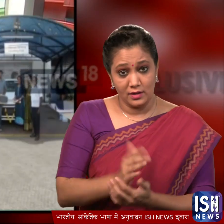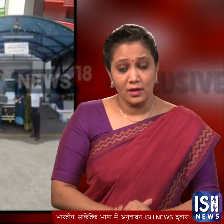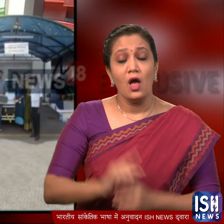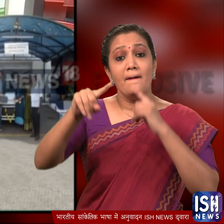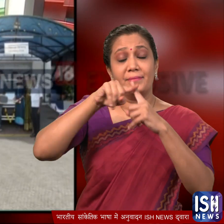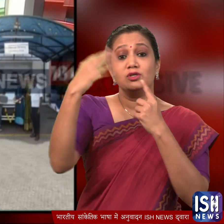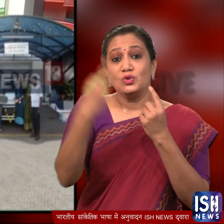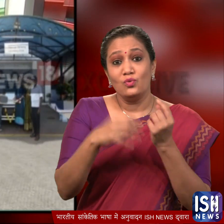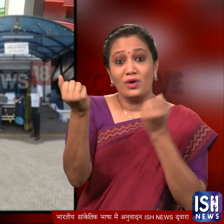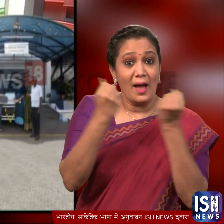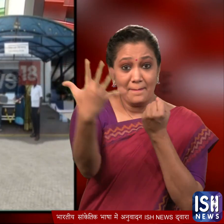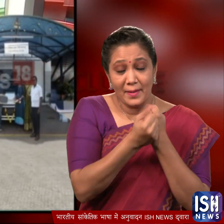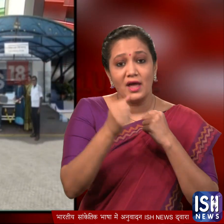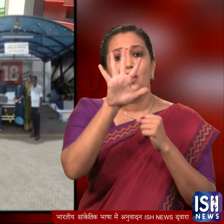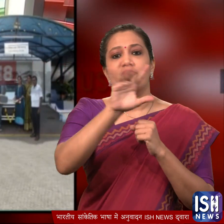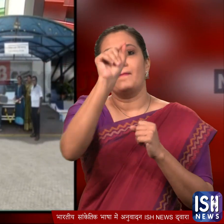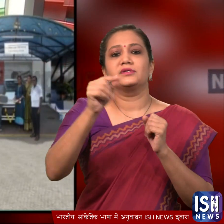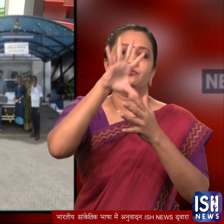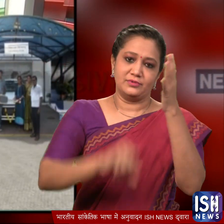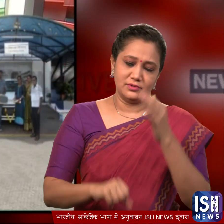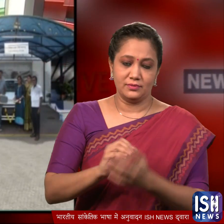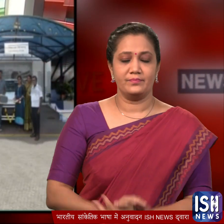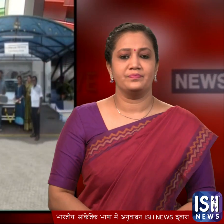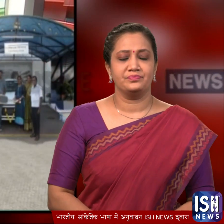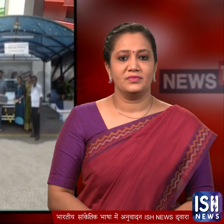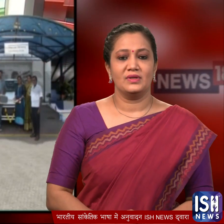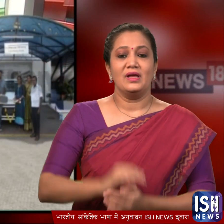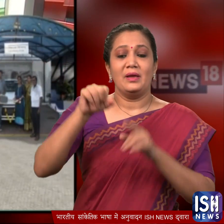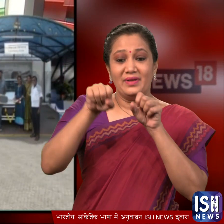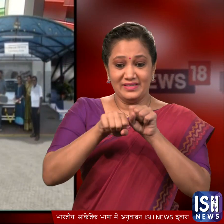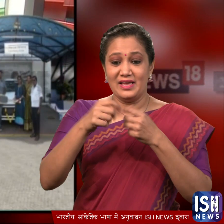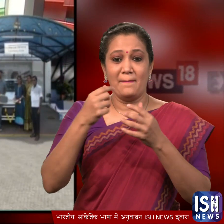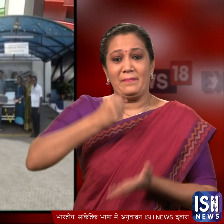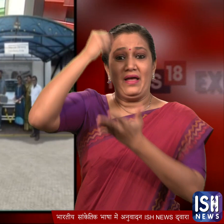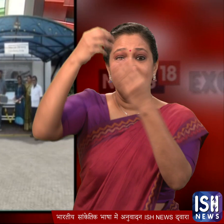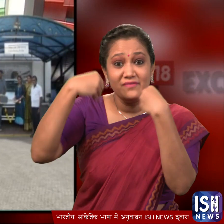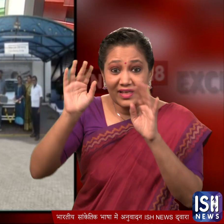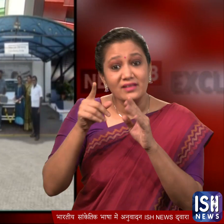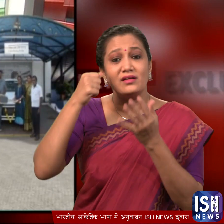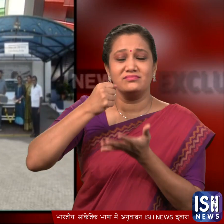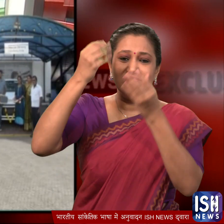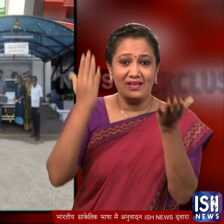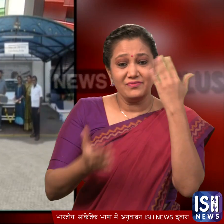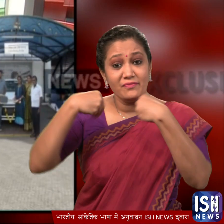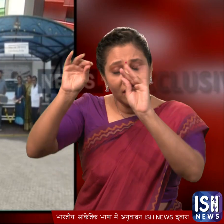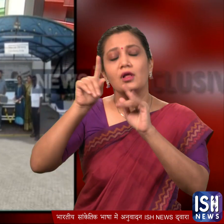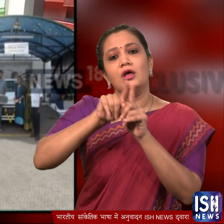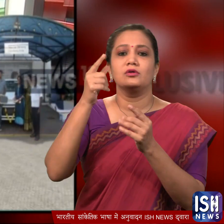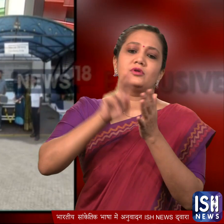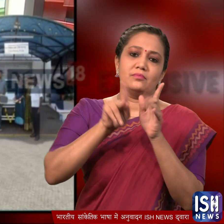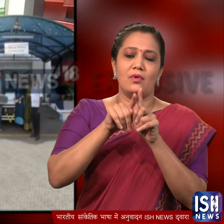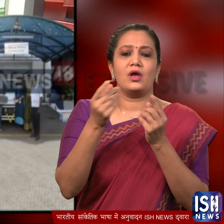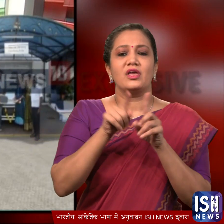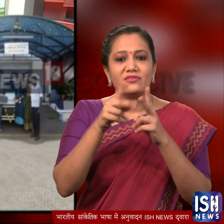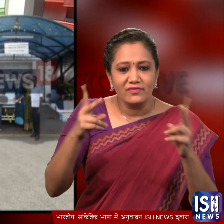लोगों को नई गाड़ी खरीदने पर भी 5% की छूट दी जाएगी। यही नहीं, स्क्रैपिंग सर्टिफिकेट दिखाने पर रोड टैक्स में भी रियायत दी